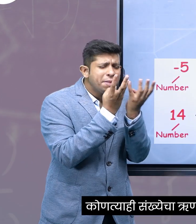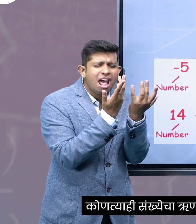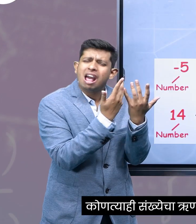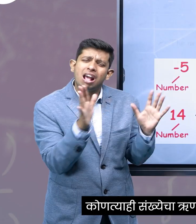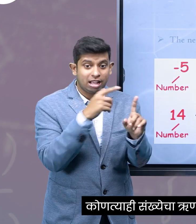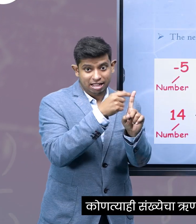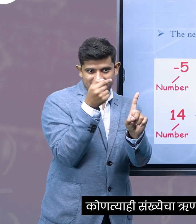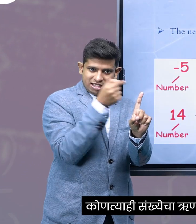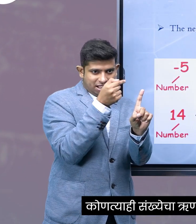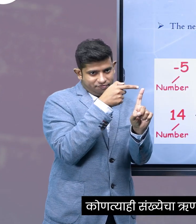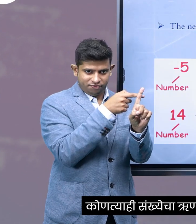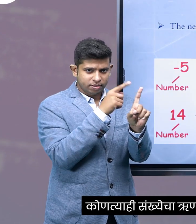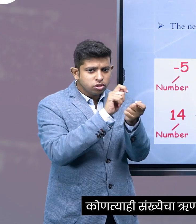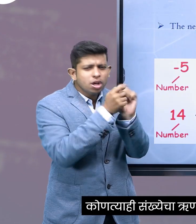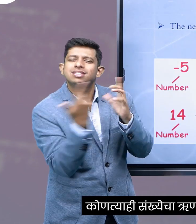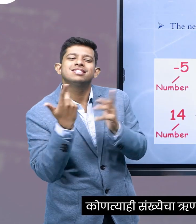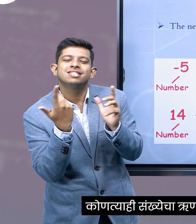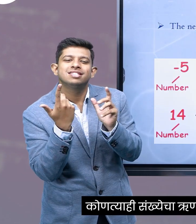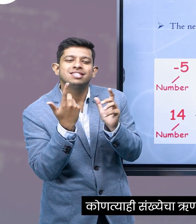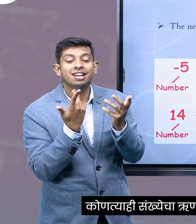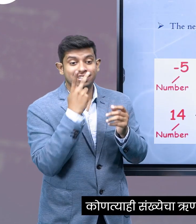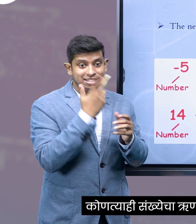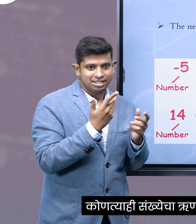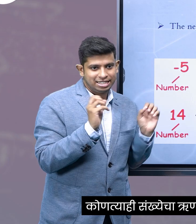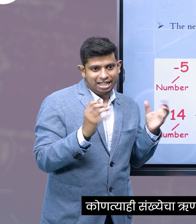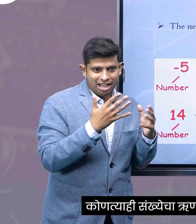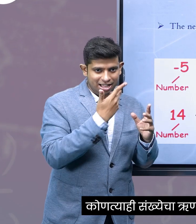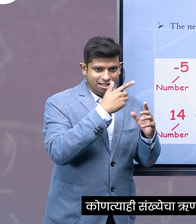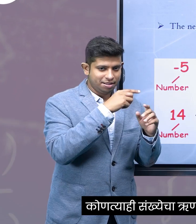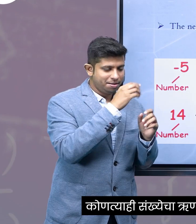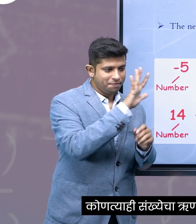कोणत्याही संख्येचा ऋण हा त्या संख्येच्या बेरीज व्यस्त असतो.